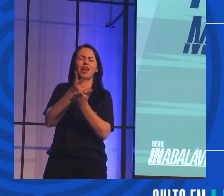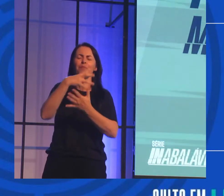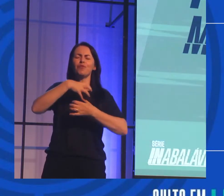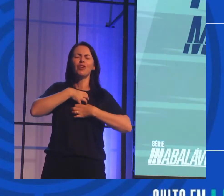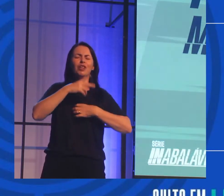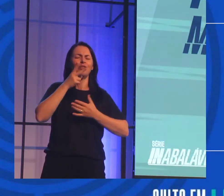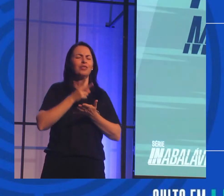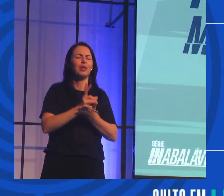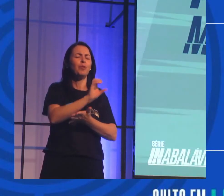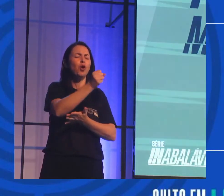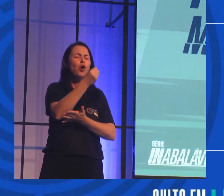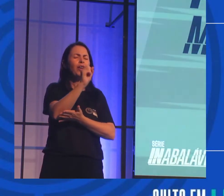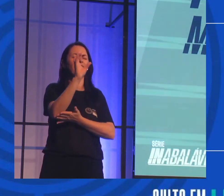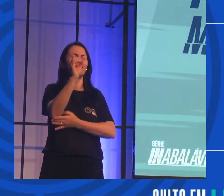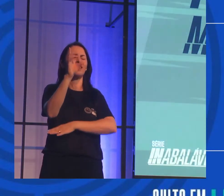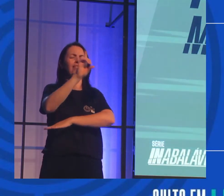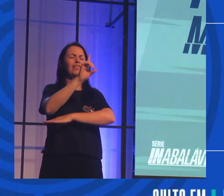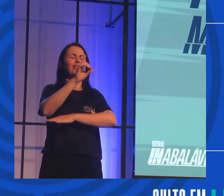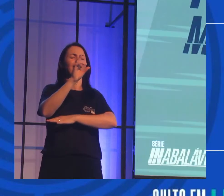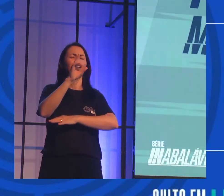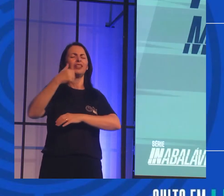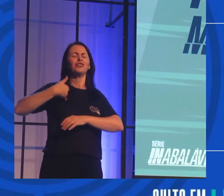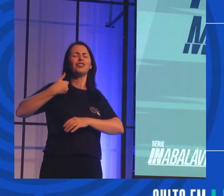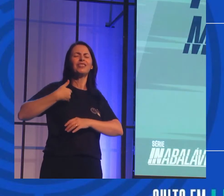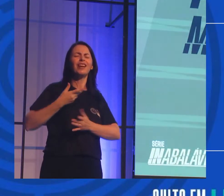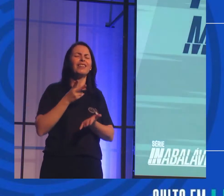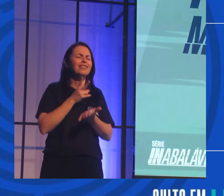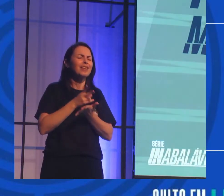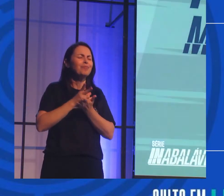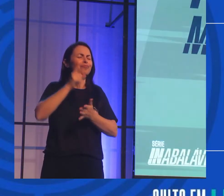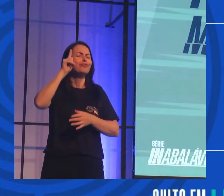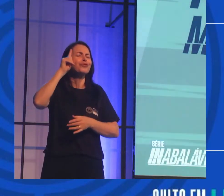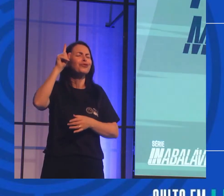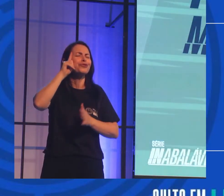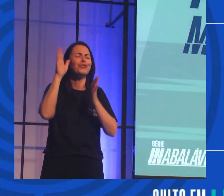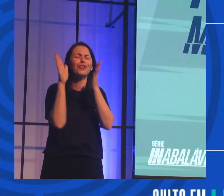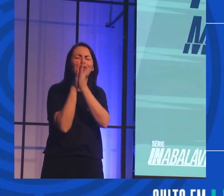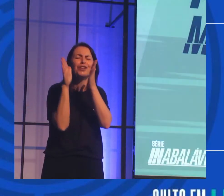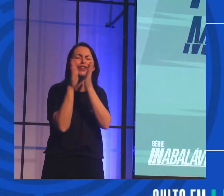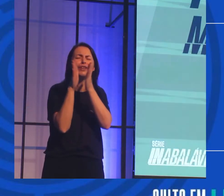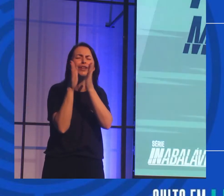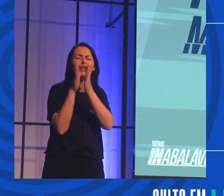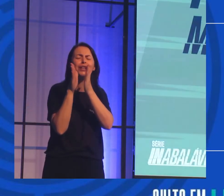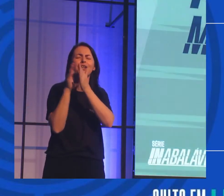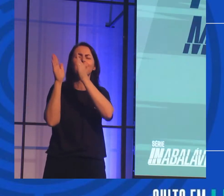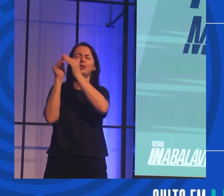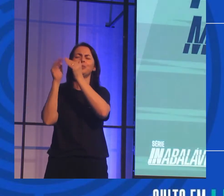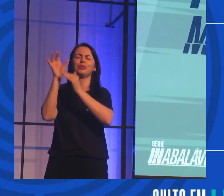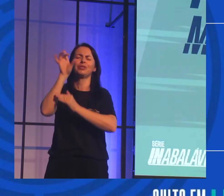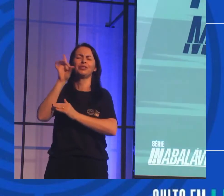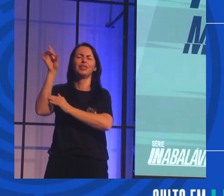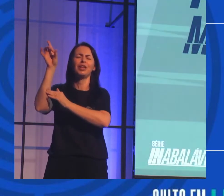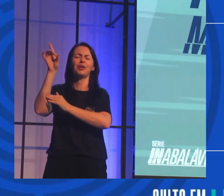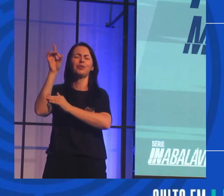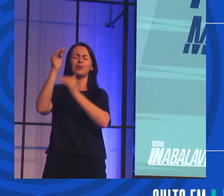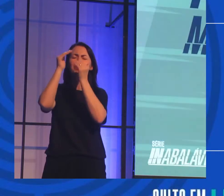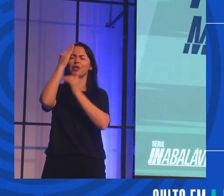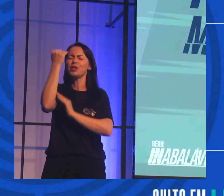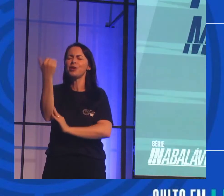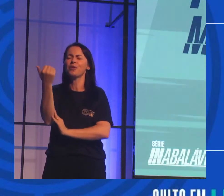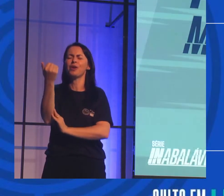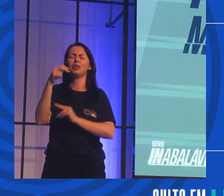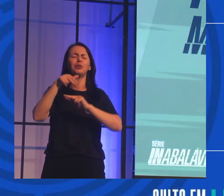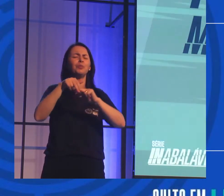80 anos orando, diariamente, buscando ao Teu nome, Te honrando. Senhor, nos leva a